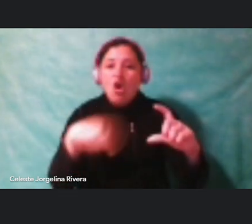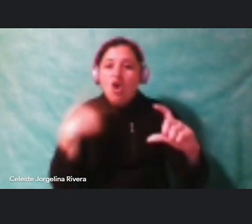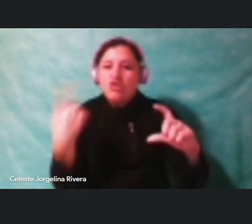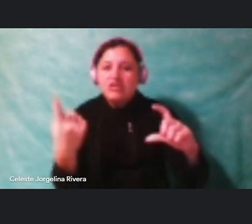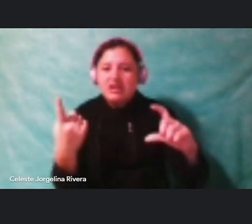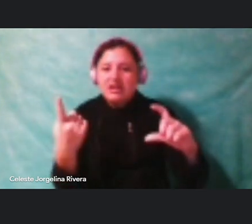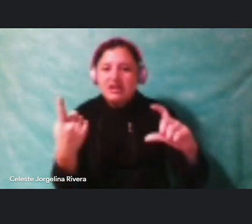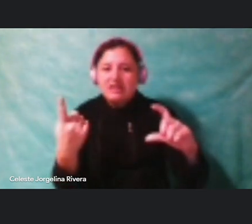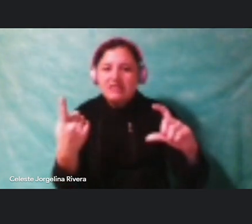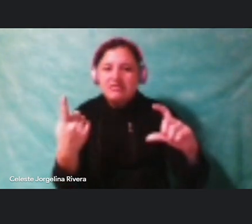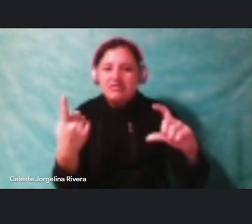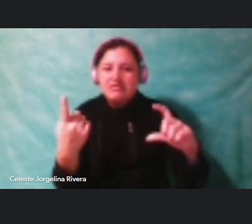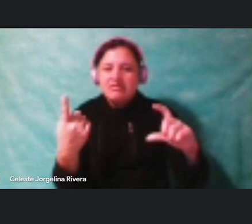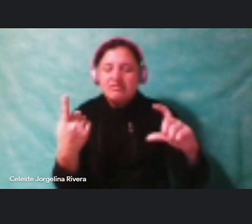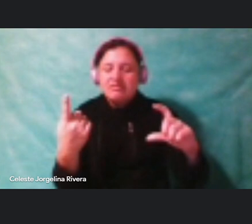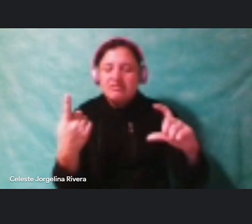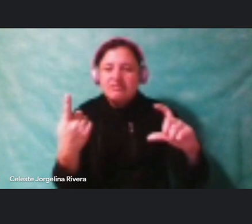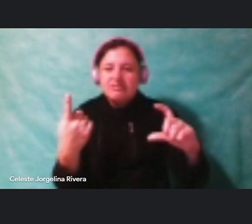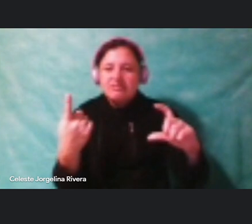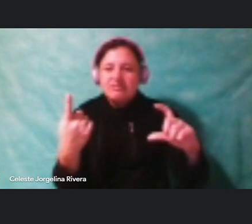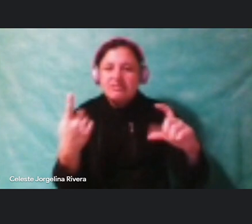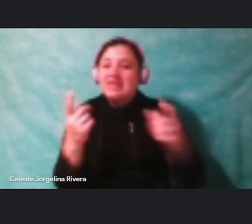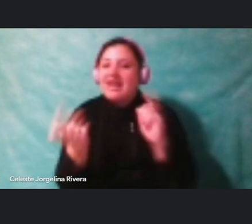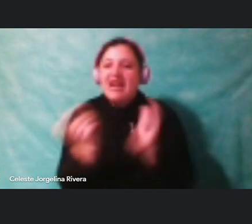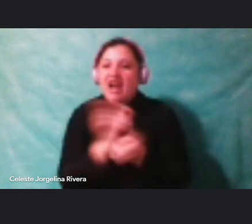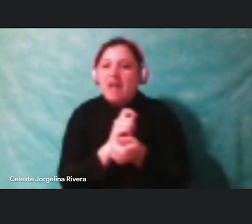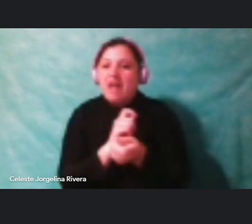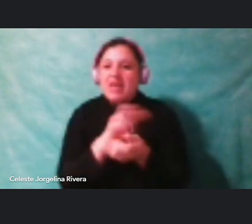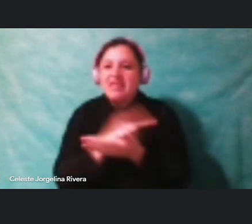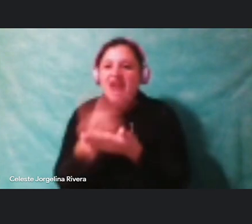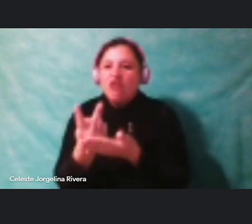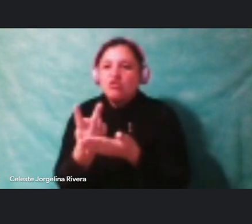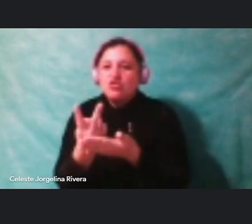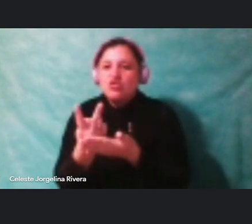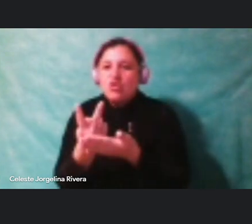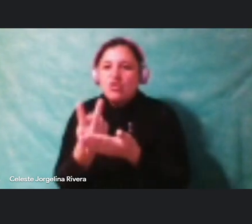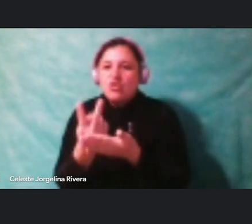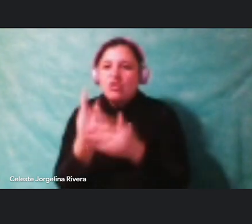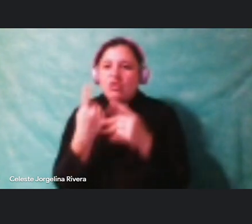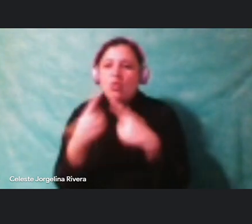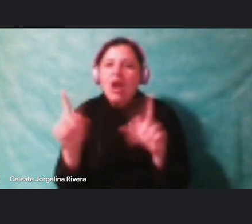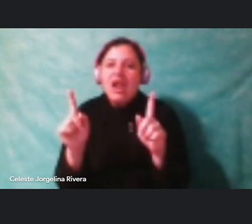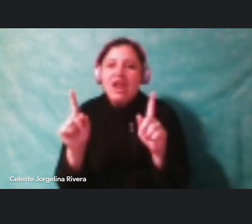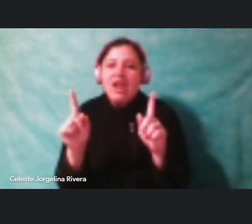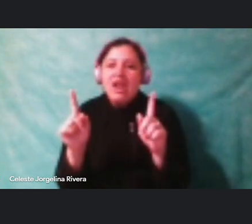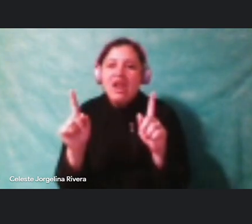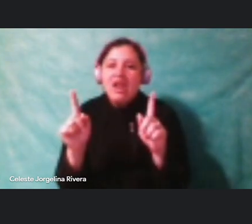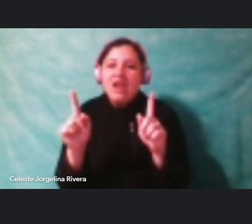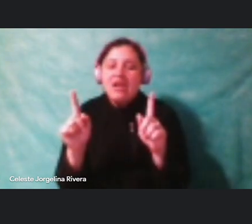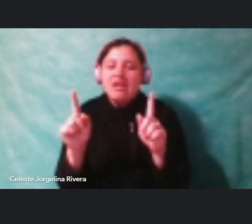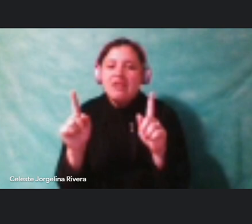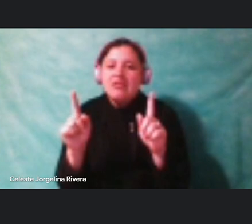No. No. ¿Qué cambia? ¿Qué sería ciertas funcionalidades?